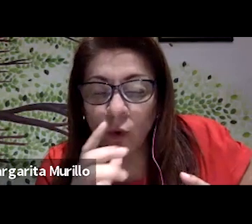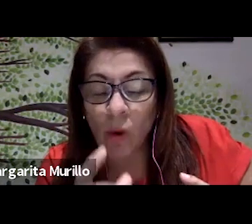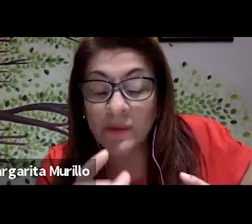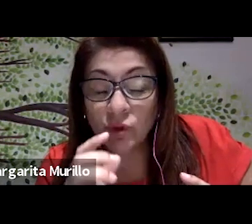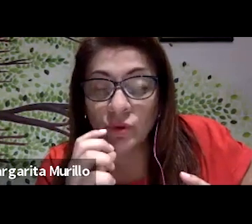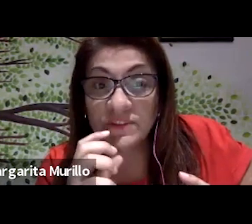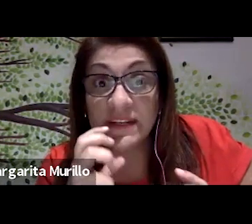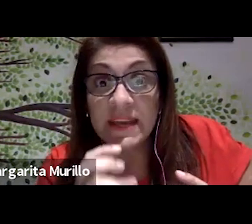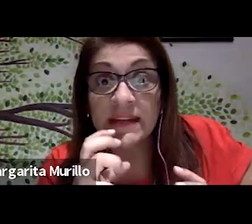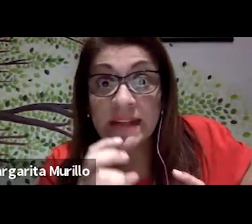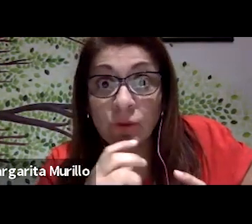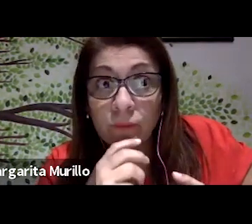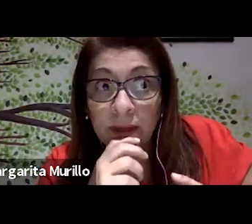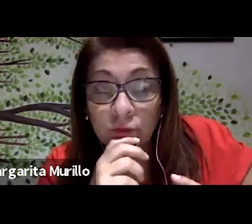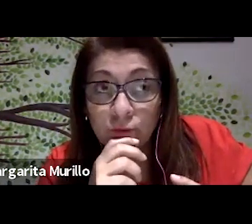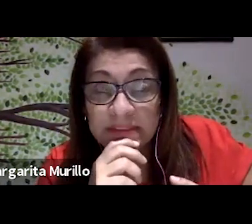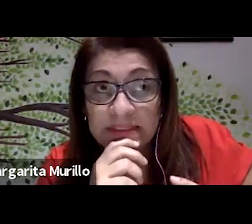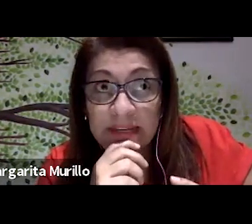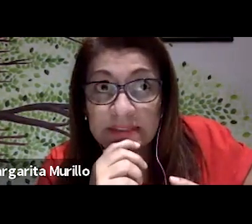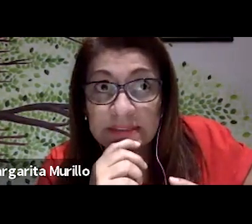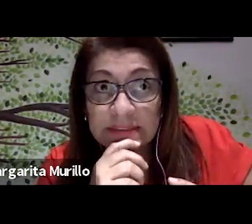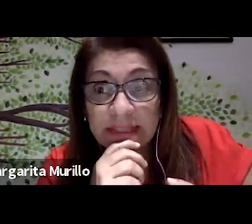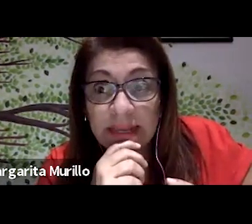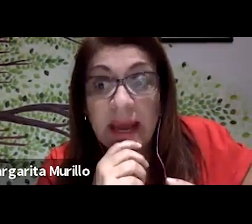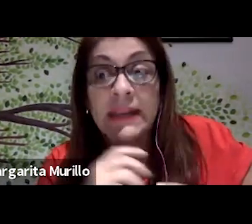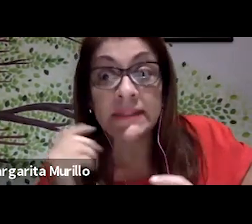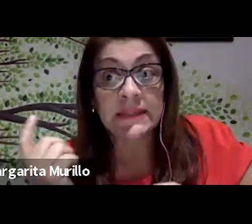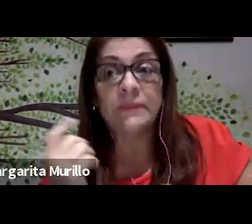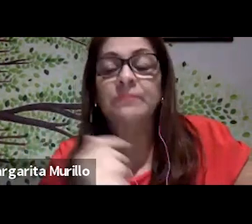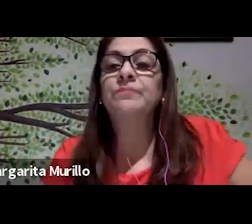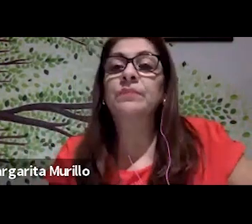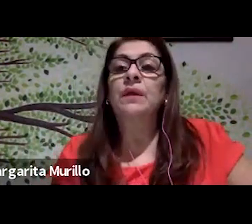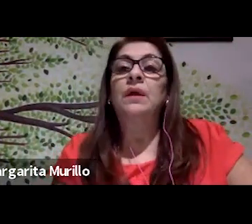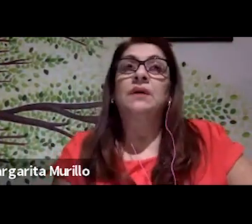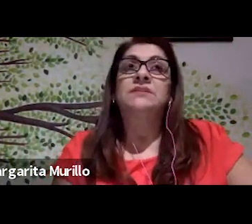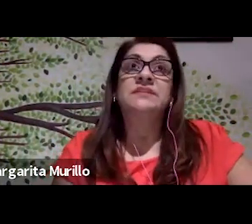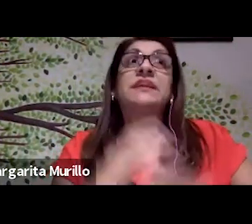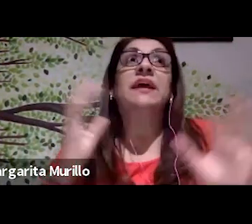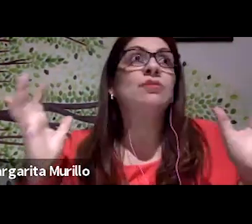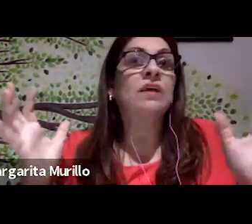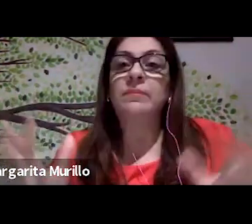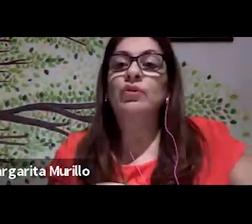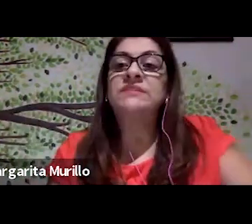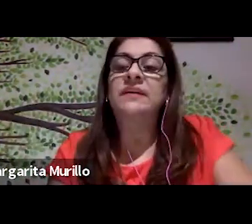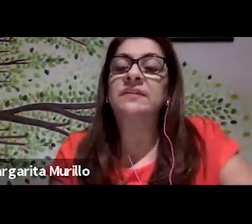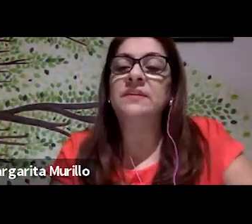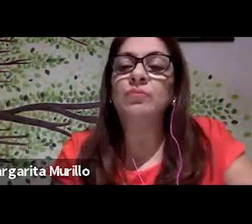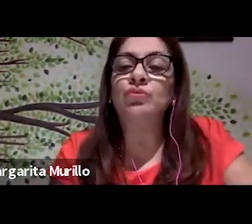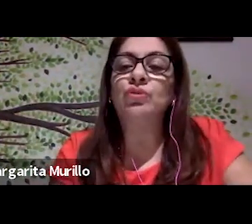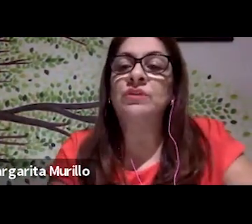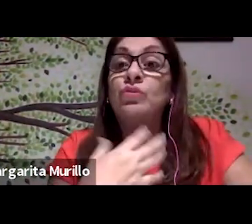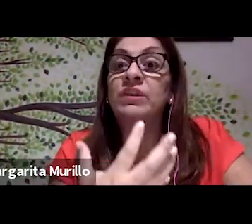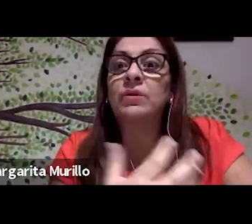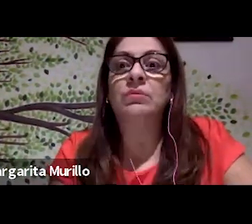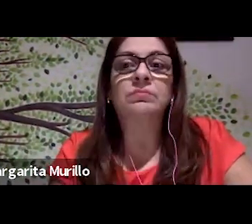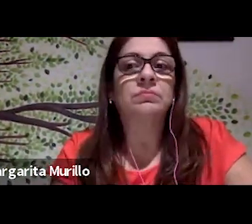cuando se cría ganado en los pastizales de Argentina se dice que ahí hay una de las mejores carnes del